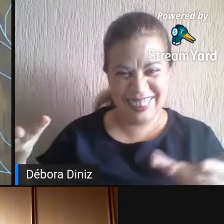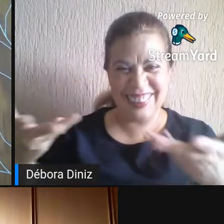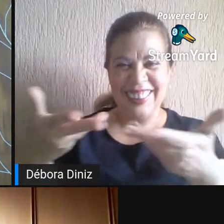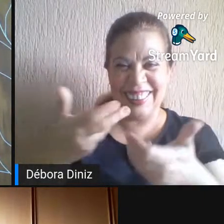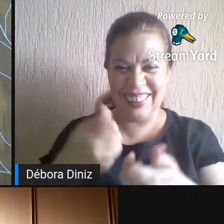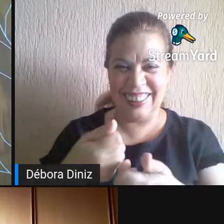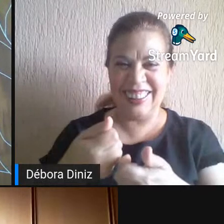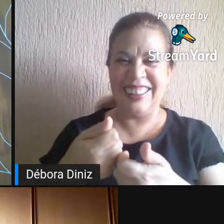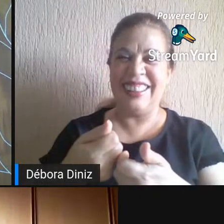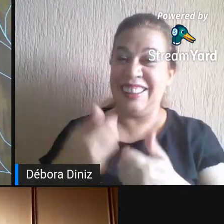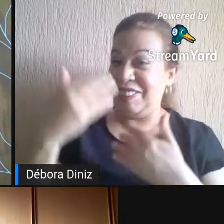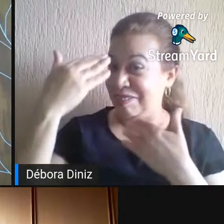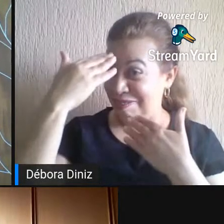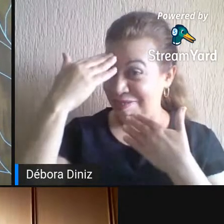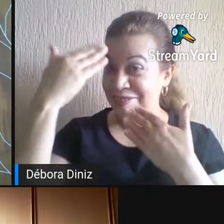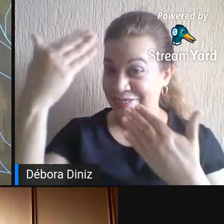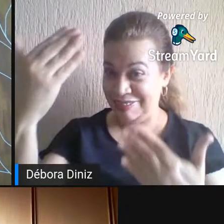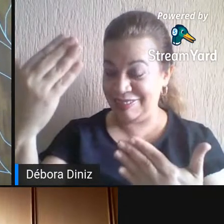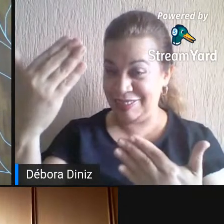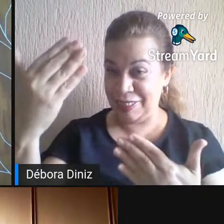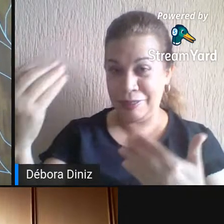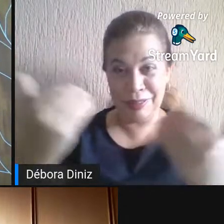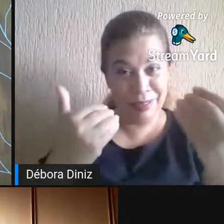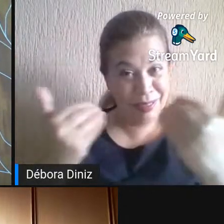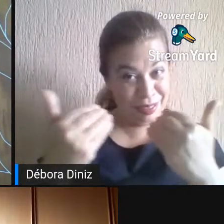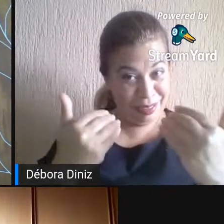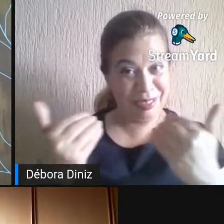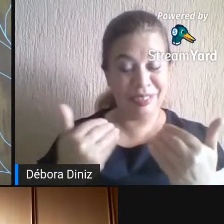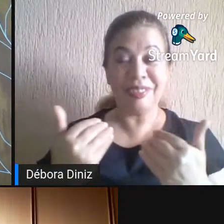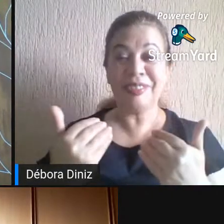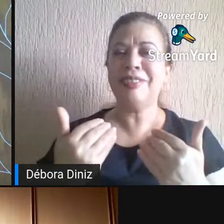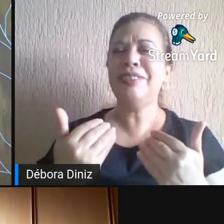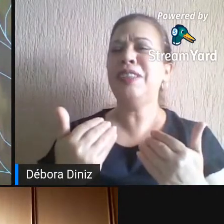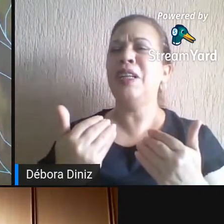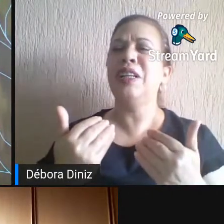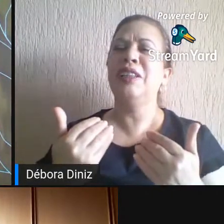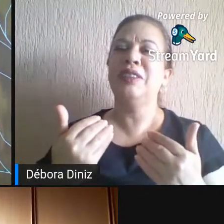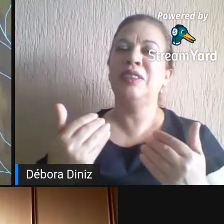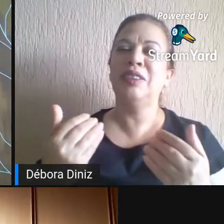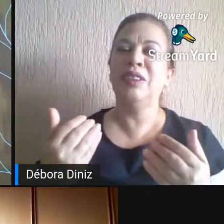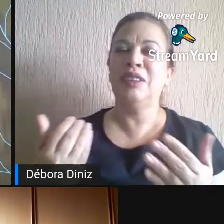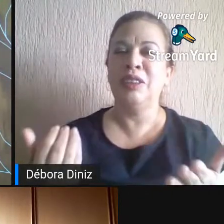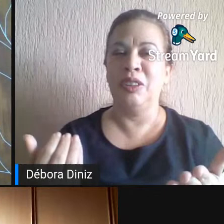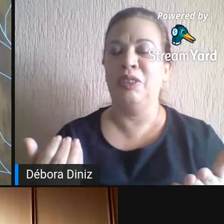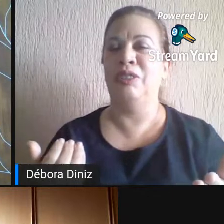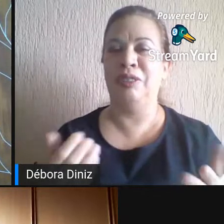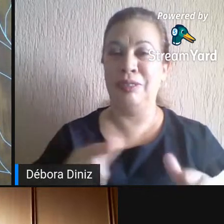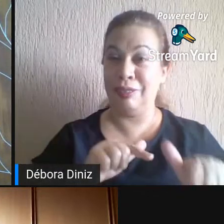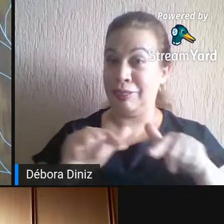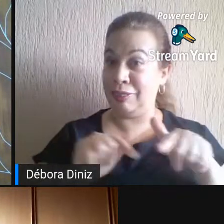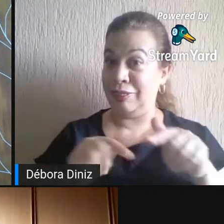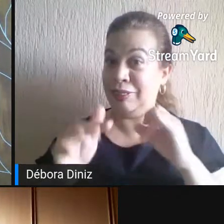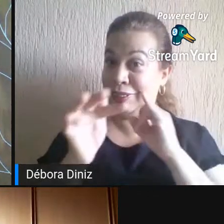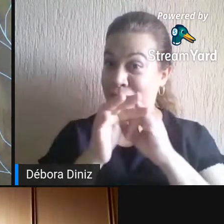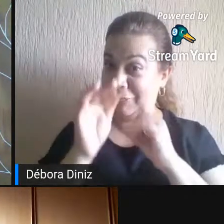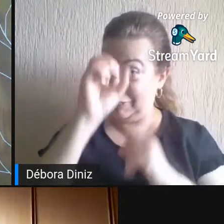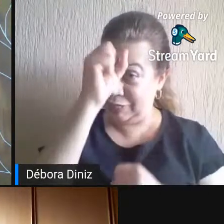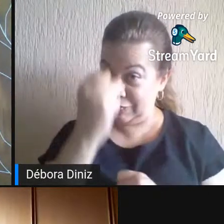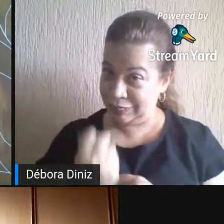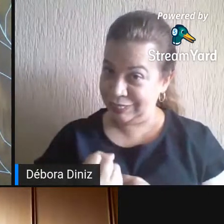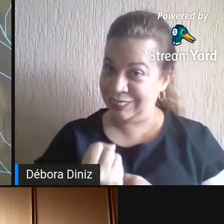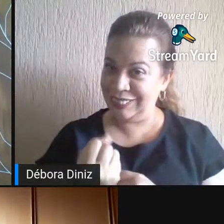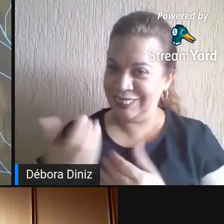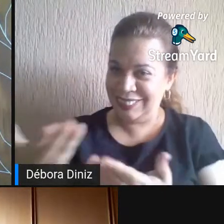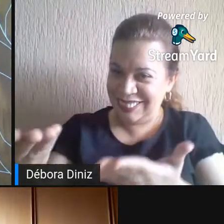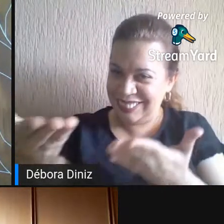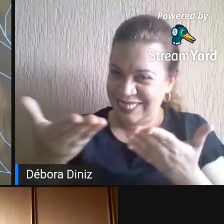para mais uma vez agradecê-lo de estar participando em uma atividade do IFES. Para a gente é uma satisfação muito grande recebê-lo e ouvi-lo,